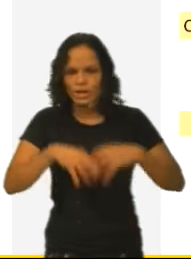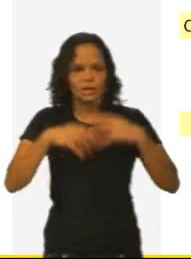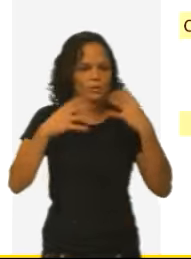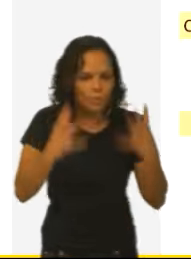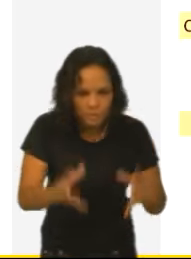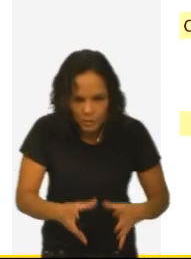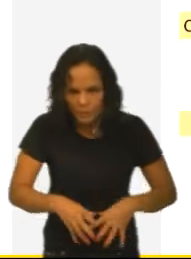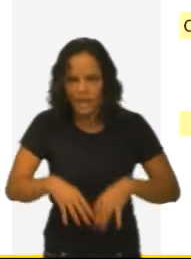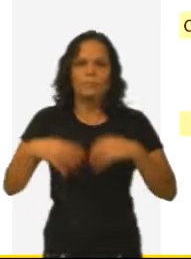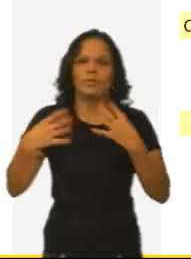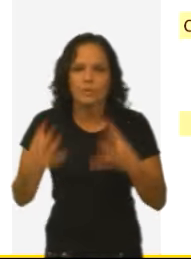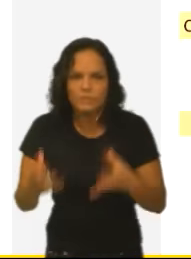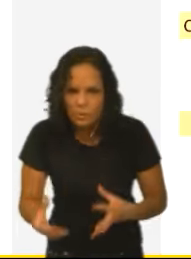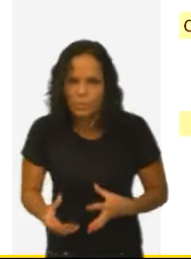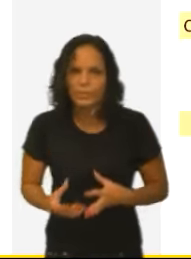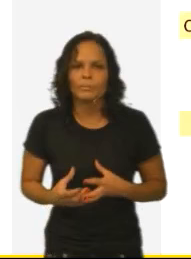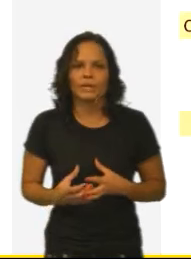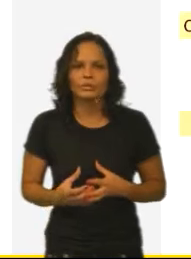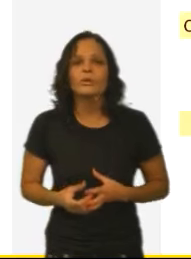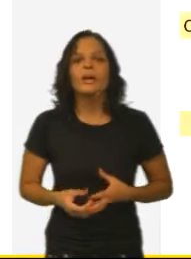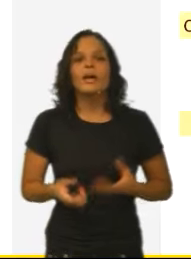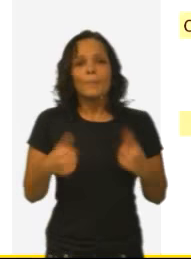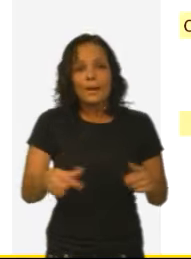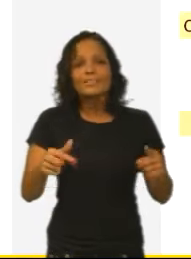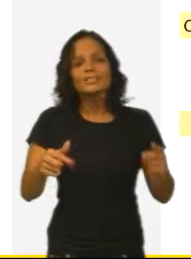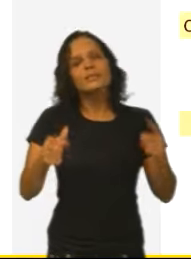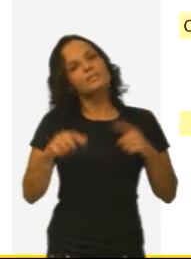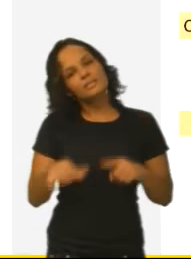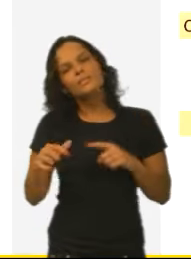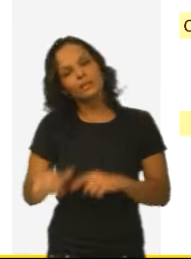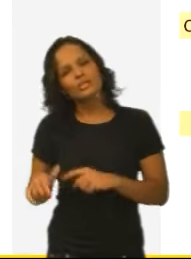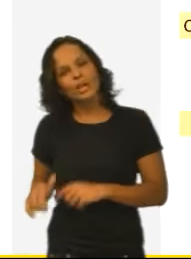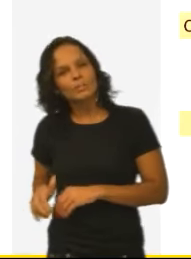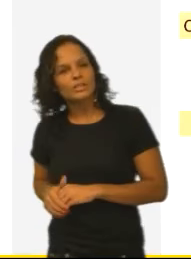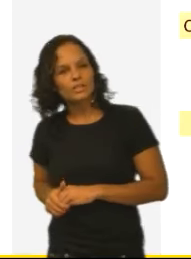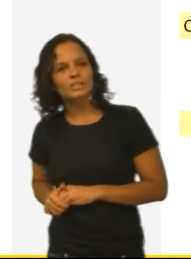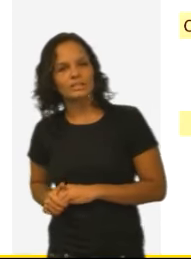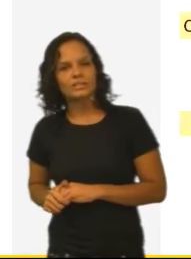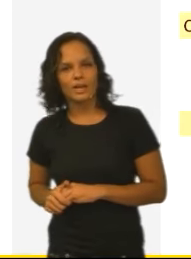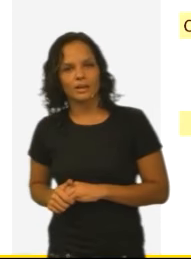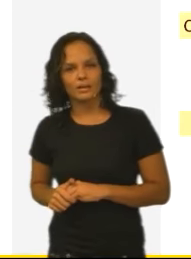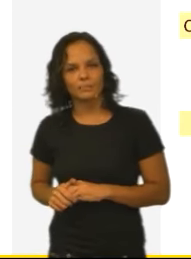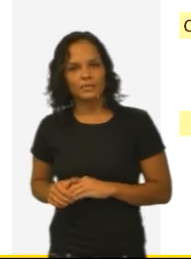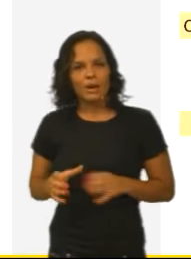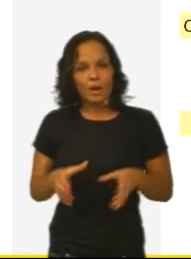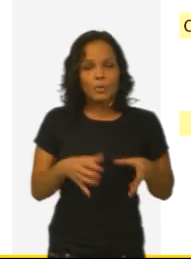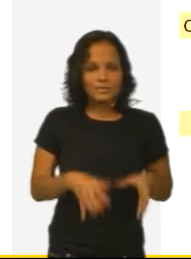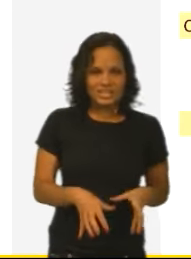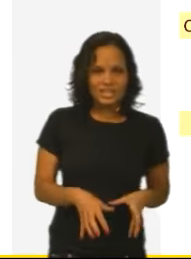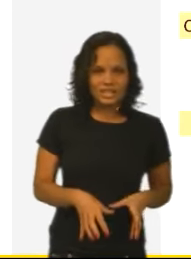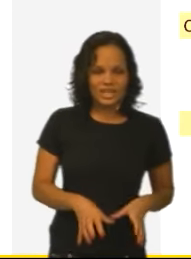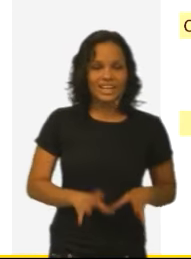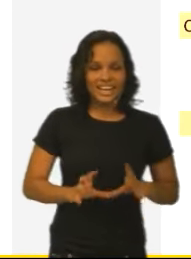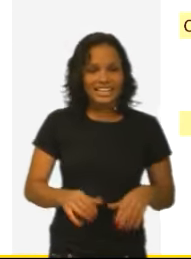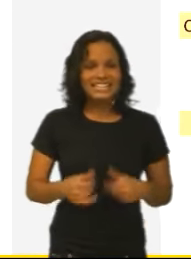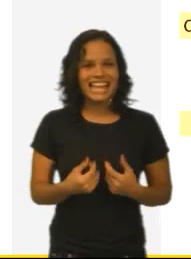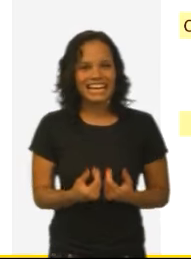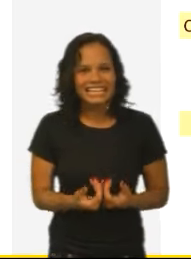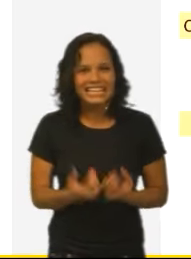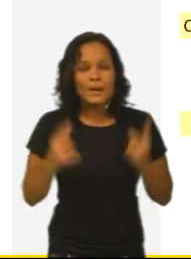sujeito, com seu verbo, com seu complemento, mas semanticamente necessária. Ou seja, ele está ali